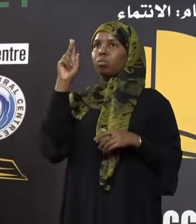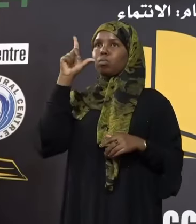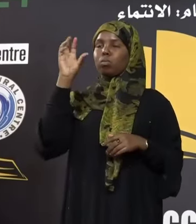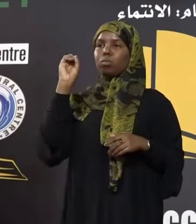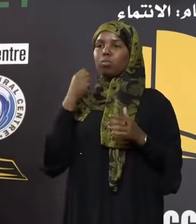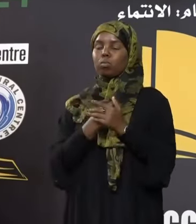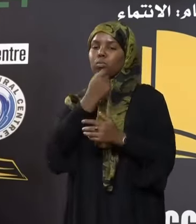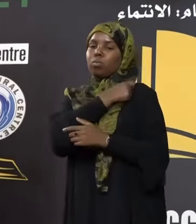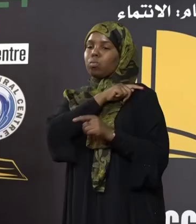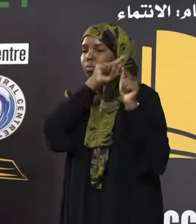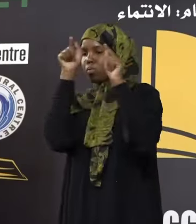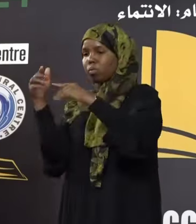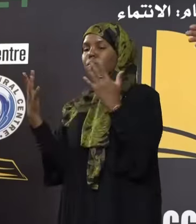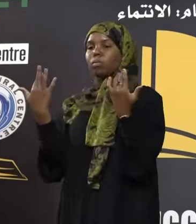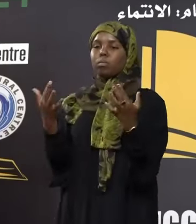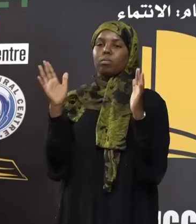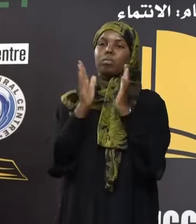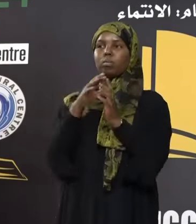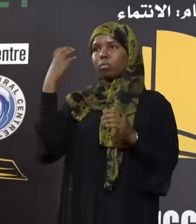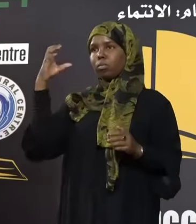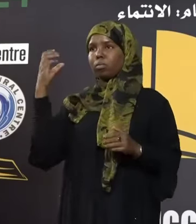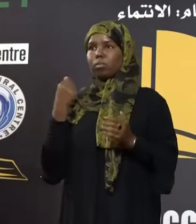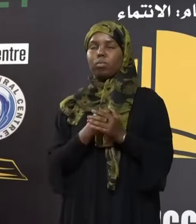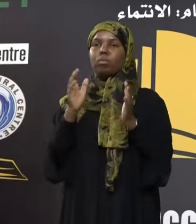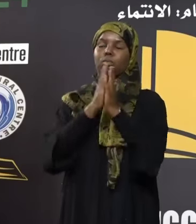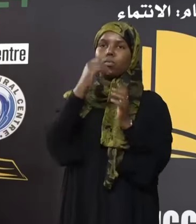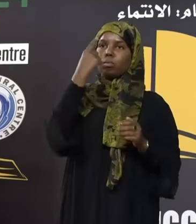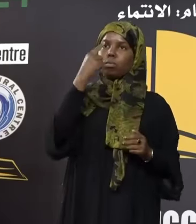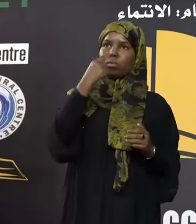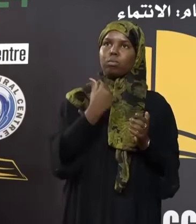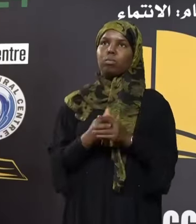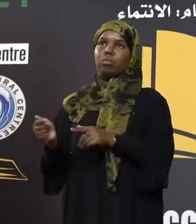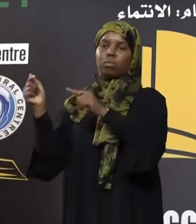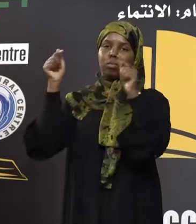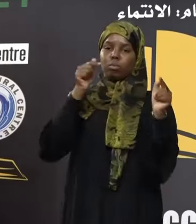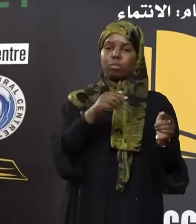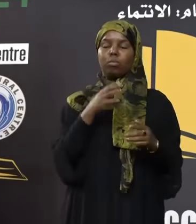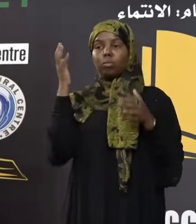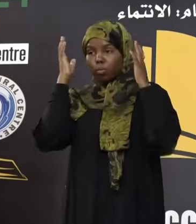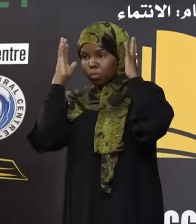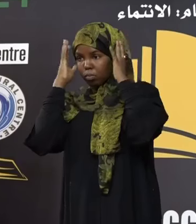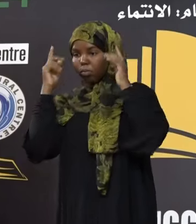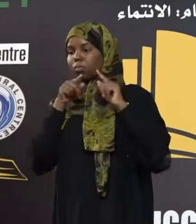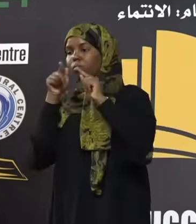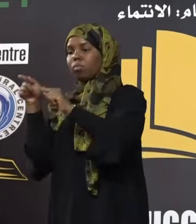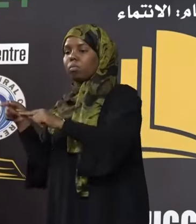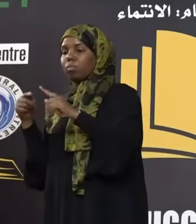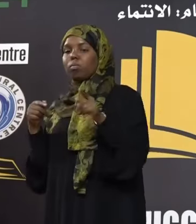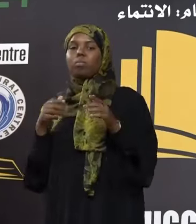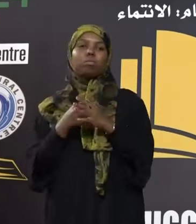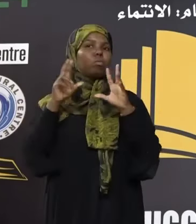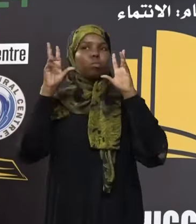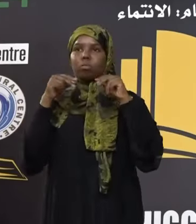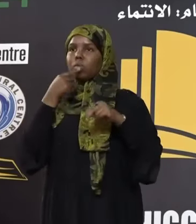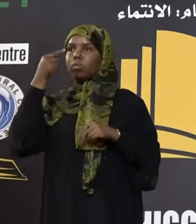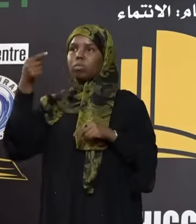burca iyo berbere iyo ceregaaba iyo gabiila iyo miyaanaan odhan jirin madaxweynuhu waa kan kan lay keerlay lama